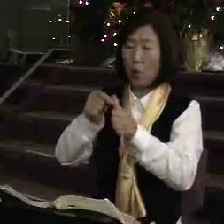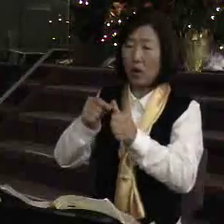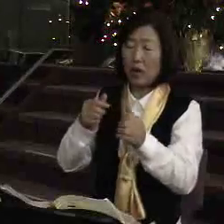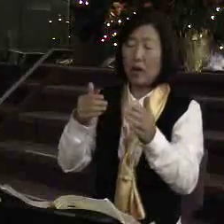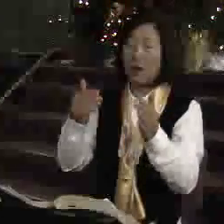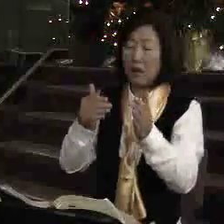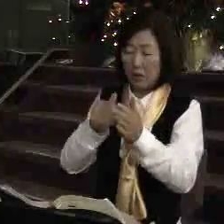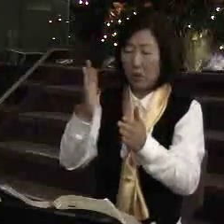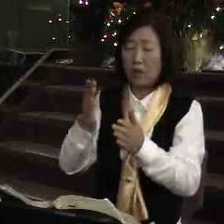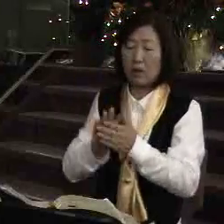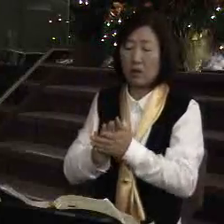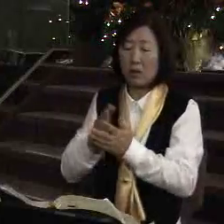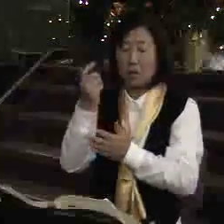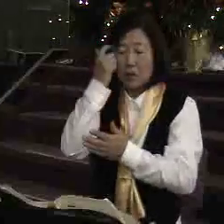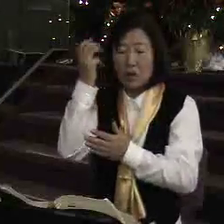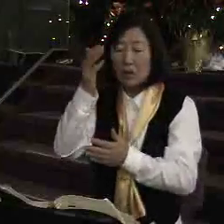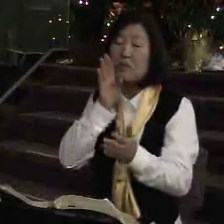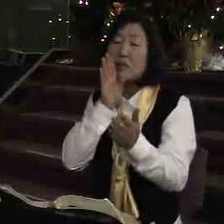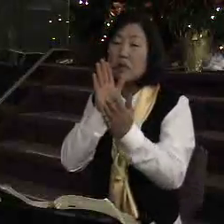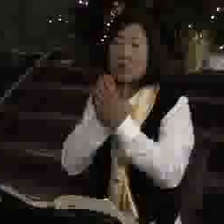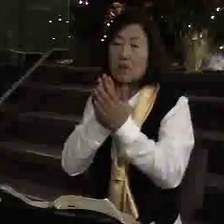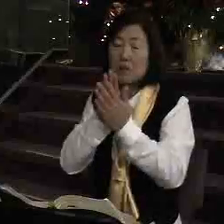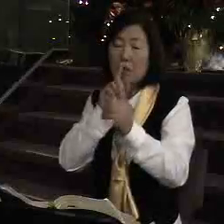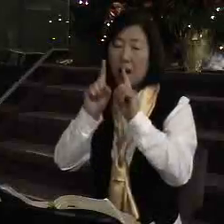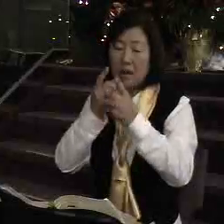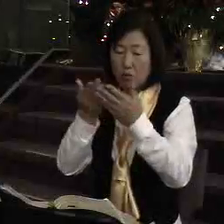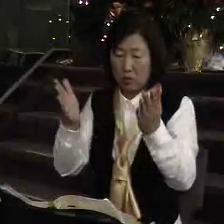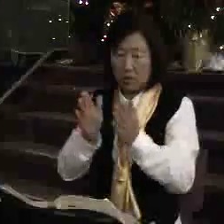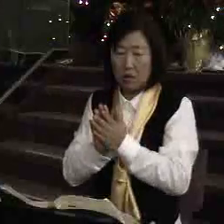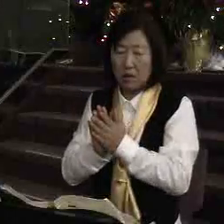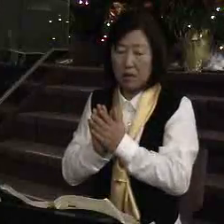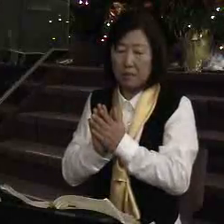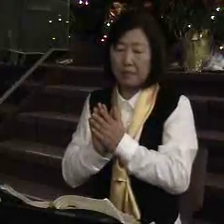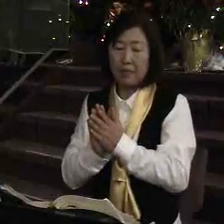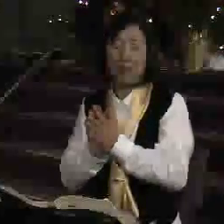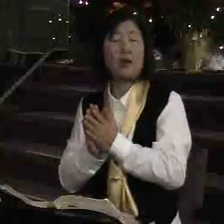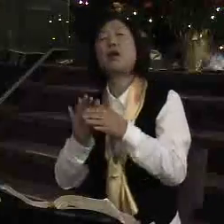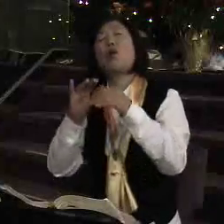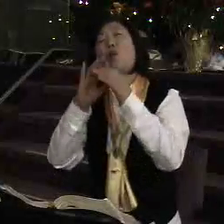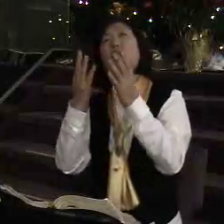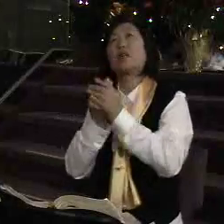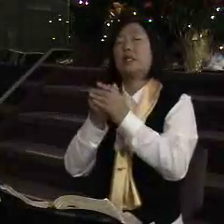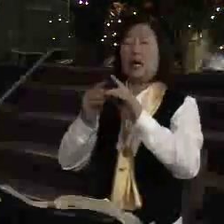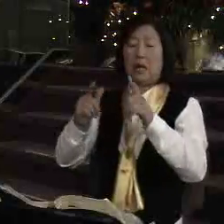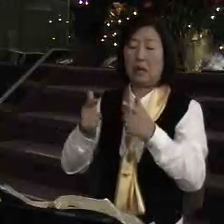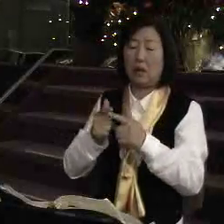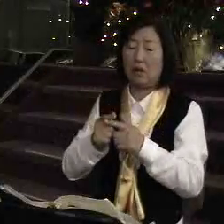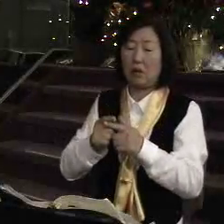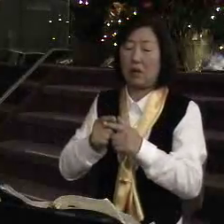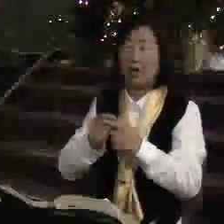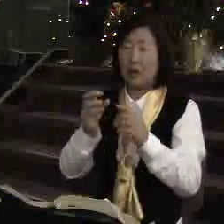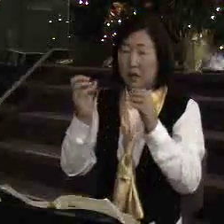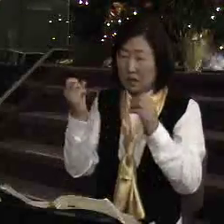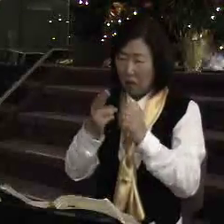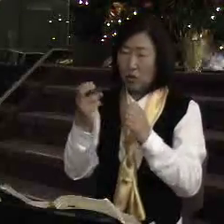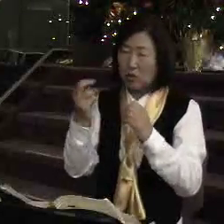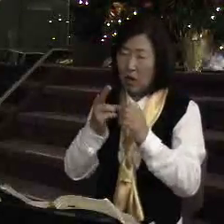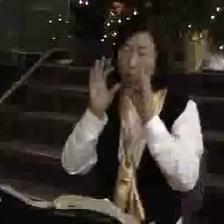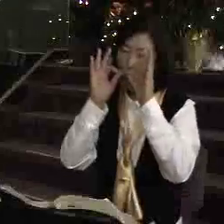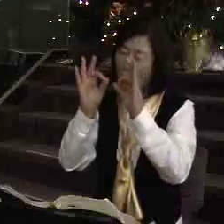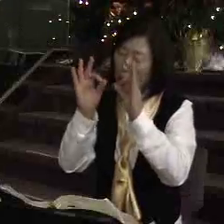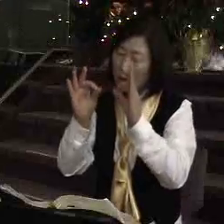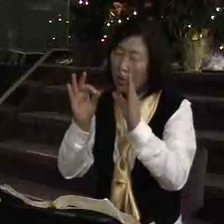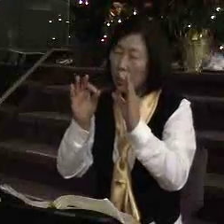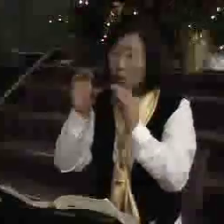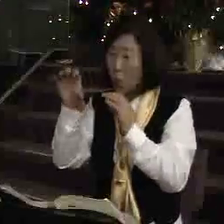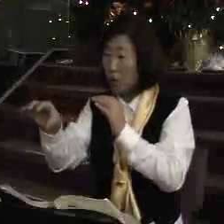분명히 성령님께서 친히 말씀하셨거든요. 근데 그게 인업하지 않다는 겁니다. 그래서 자꾸 보이는 것에